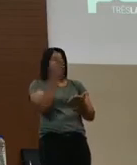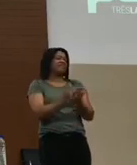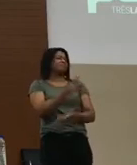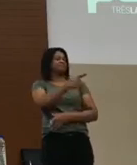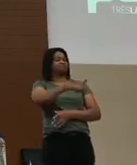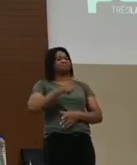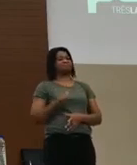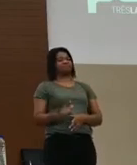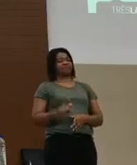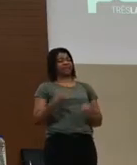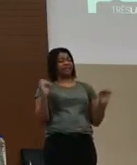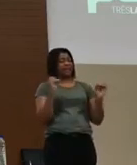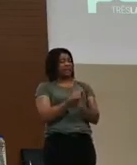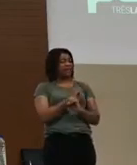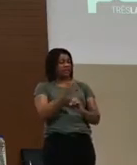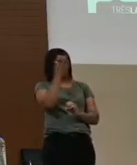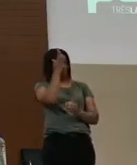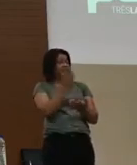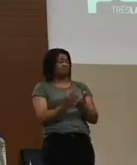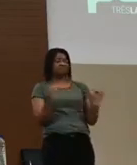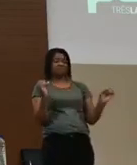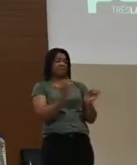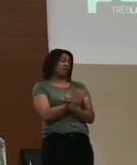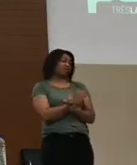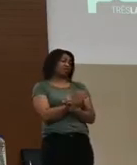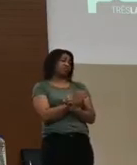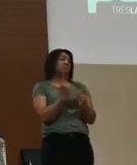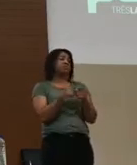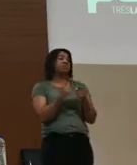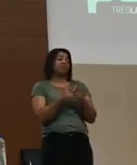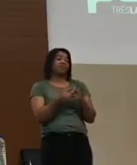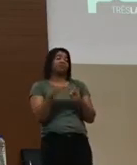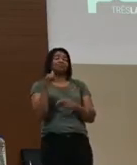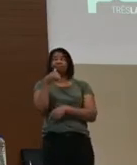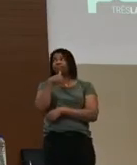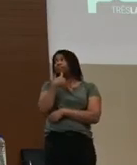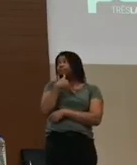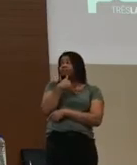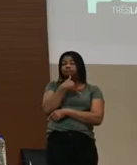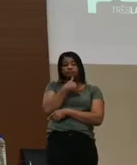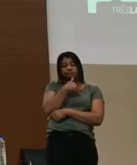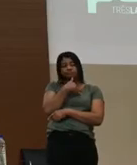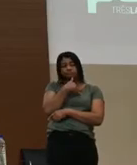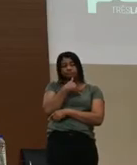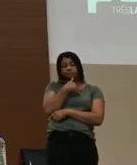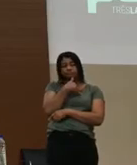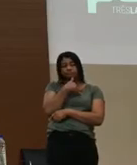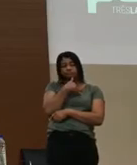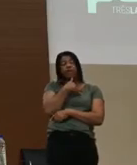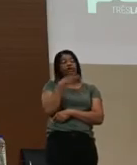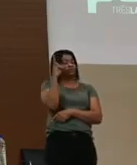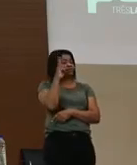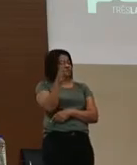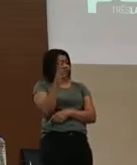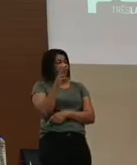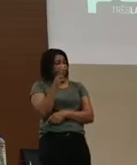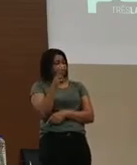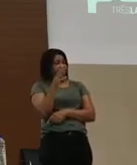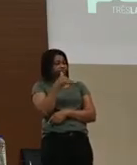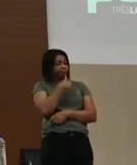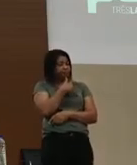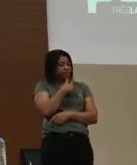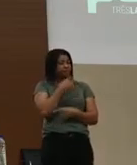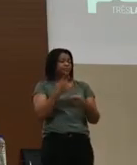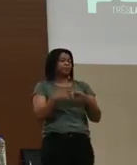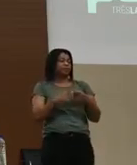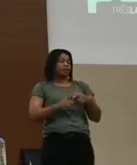na verdade eles se tornam decepcionados com Deus. A maioria deles tem uma história triste para contar. Perda